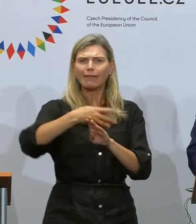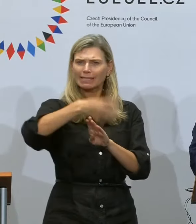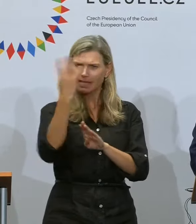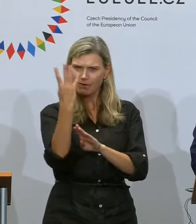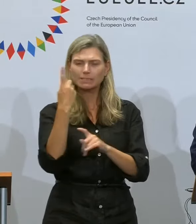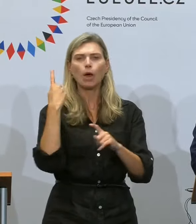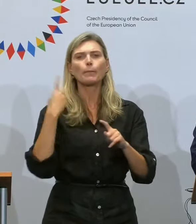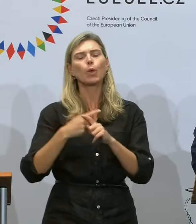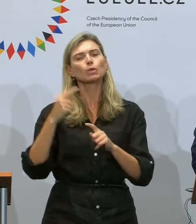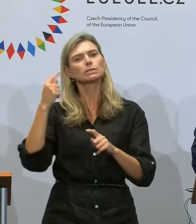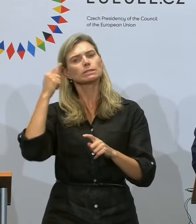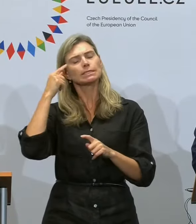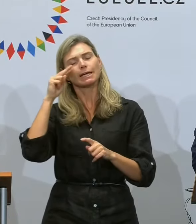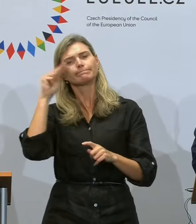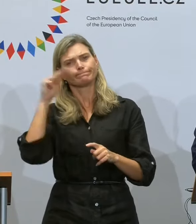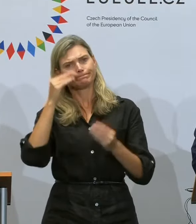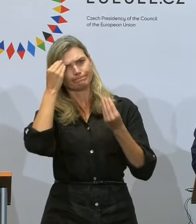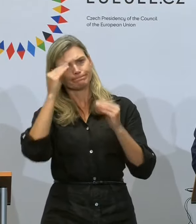budou vnímat